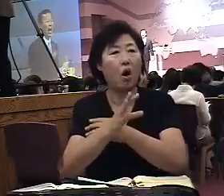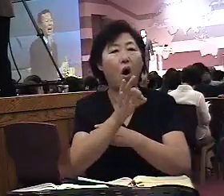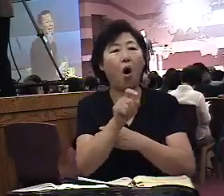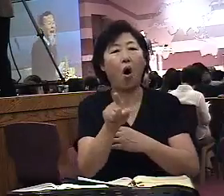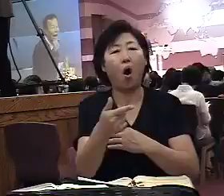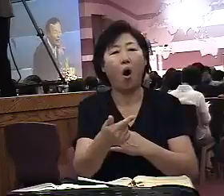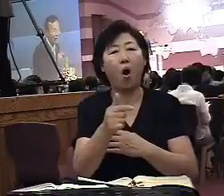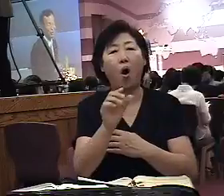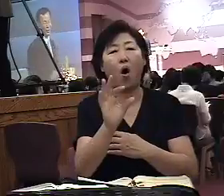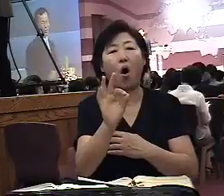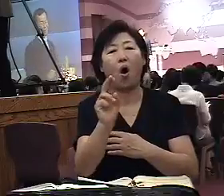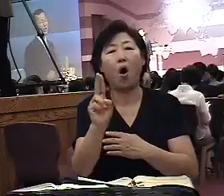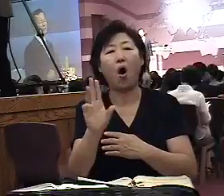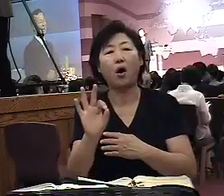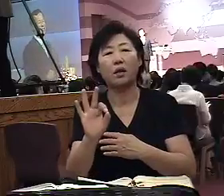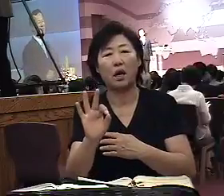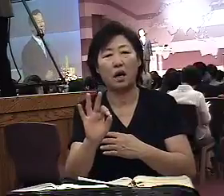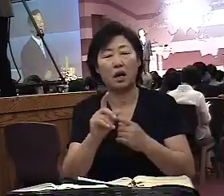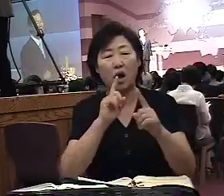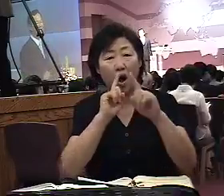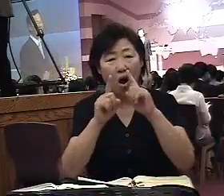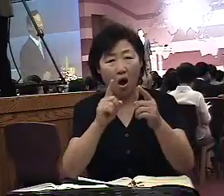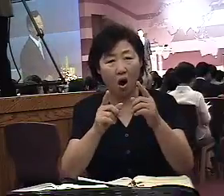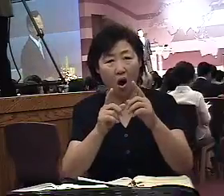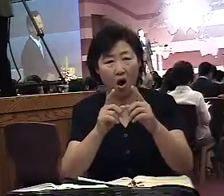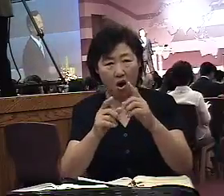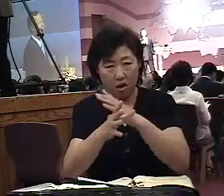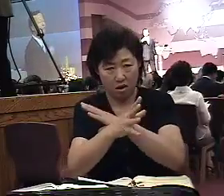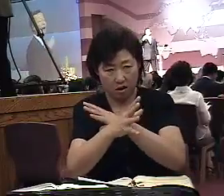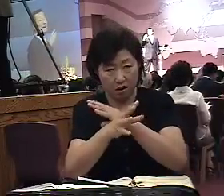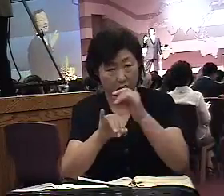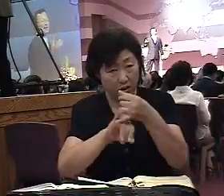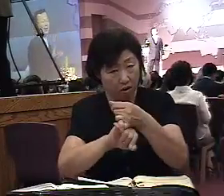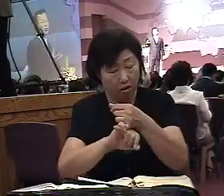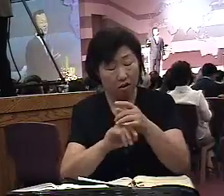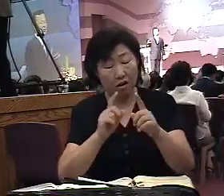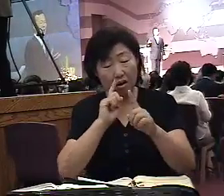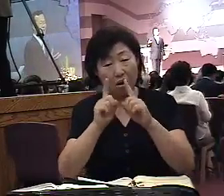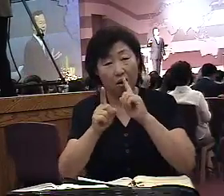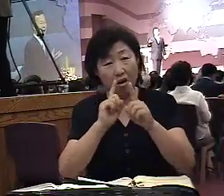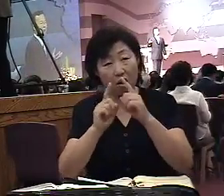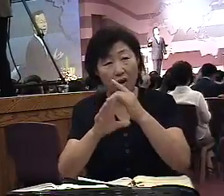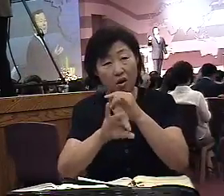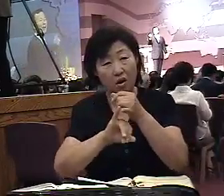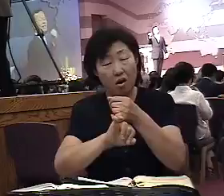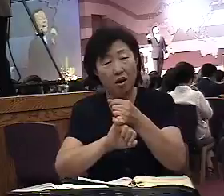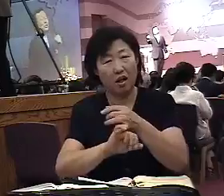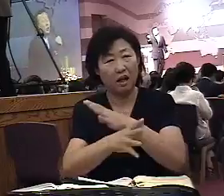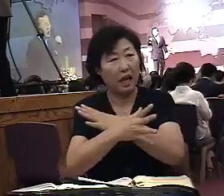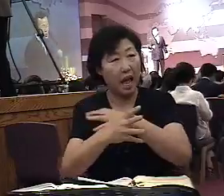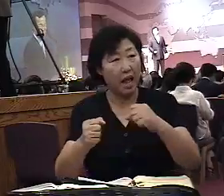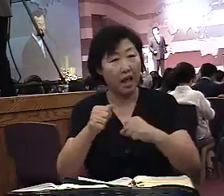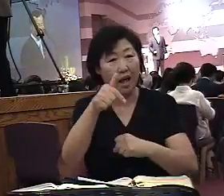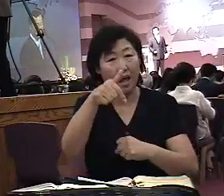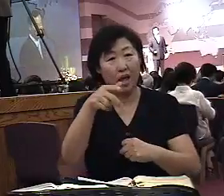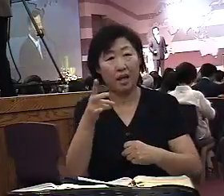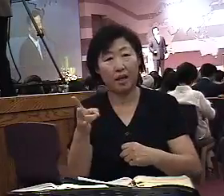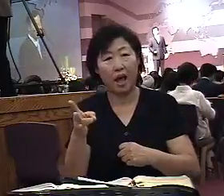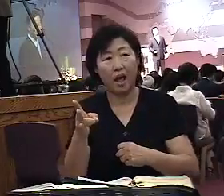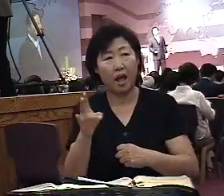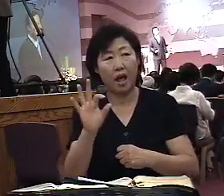하시죠. 카베넨트로 말씀을 하십니다. 하나님께서 아브라함에게 찾아오셔서 아브라함에게 약속을